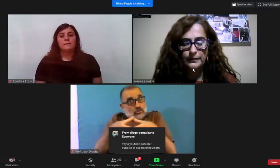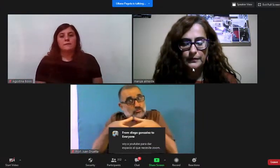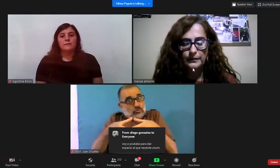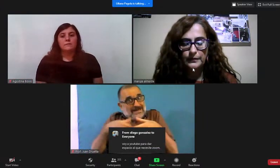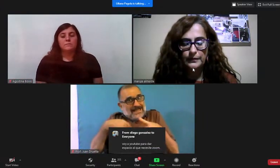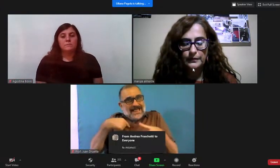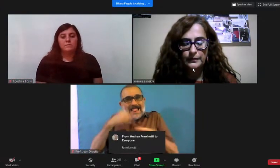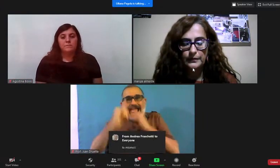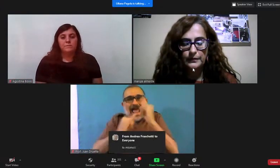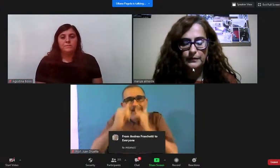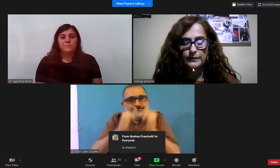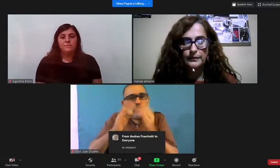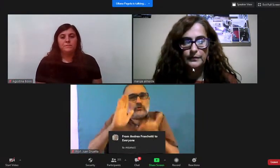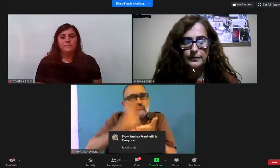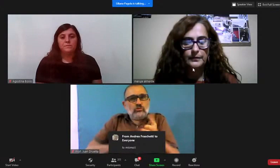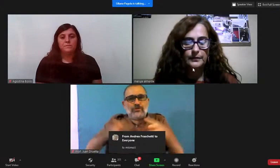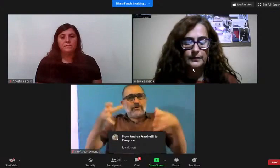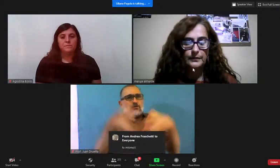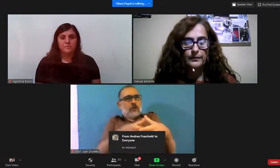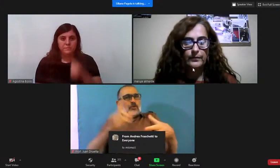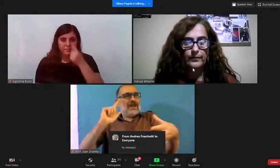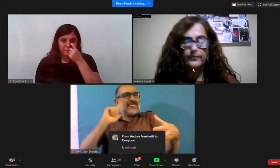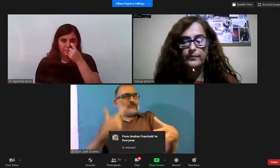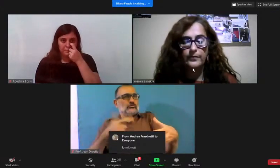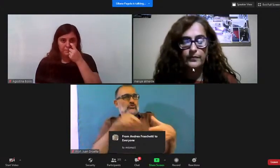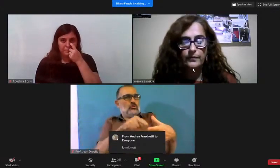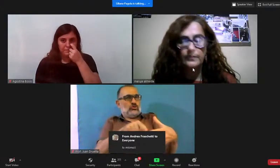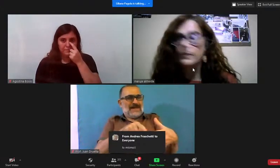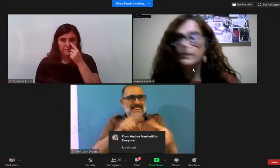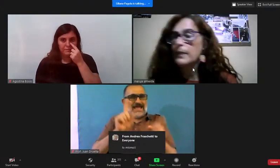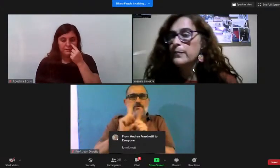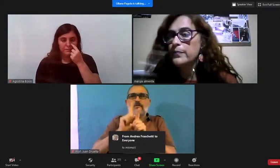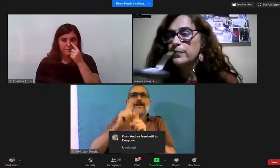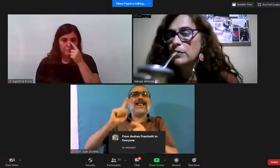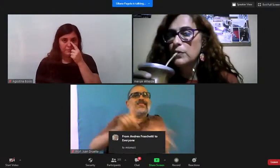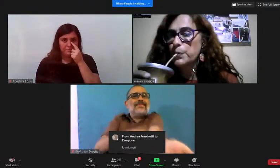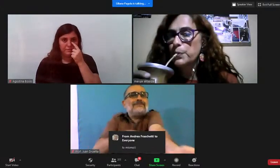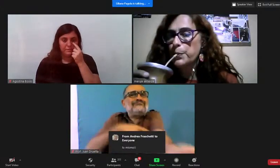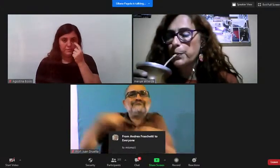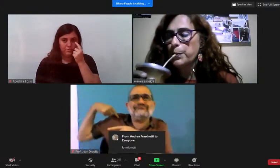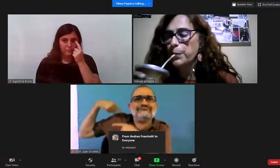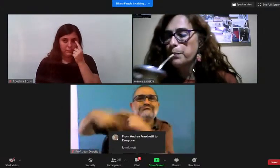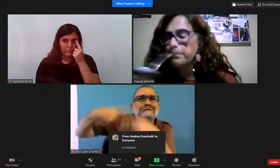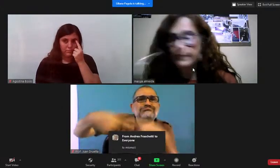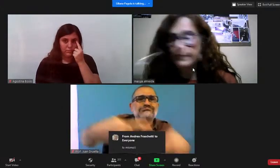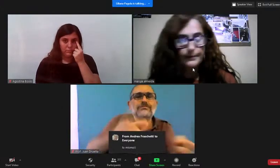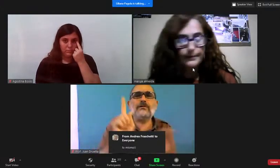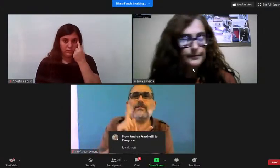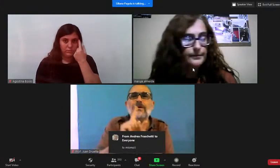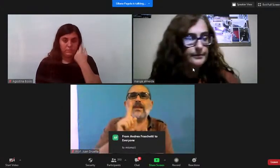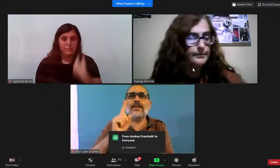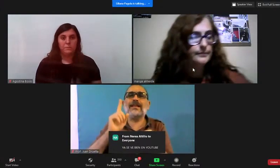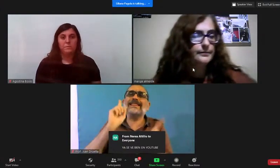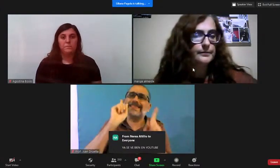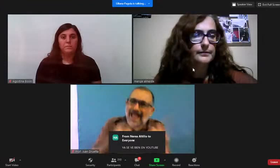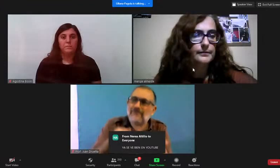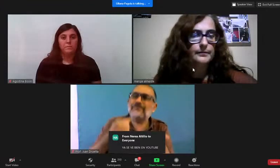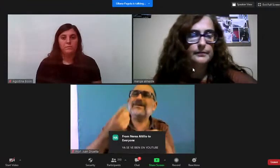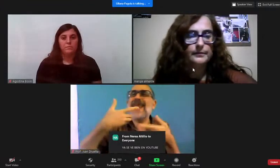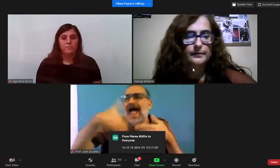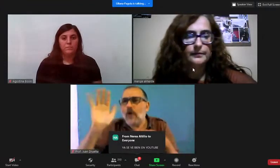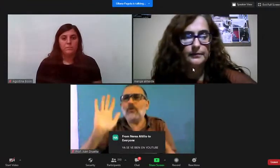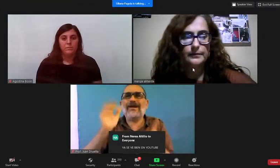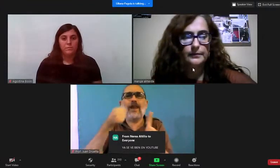Eugenia, también lo que yo quería decir acerca de la comunidad sorda es como que tiene sus